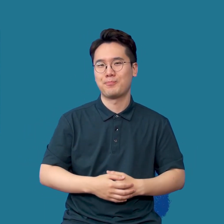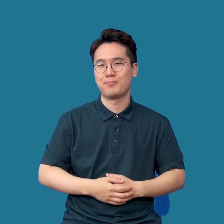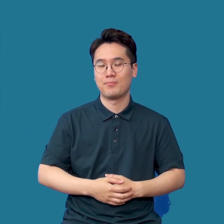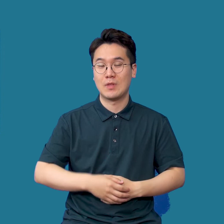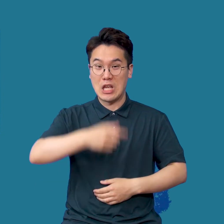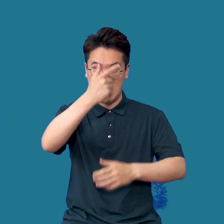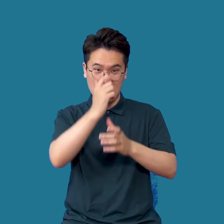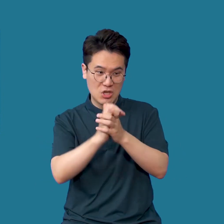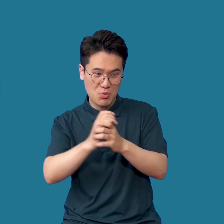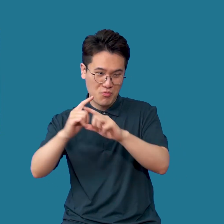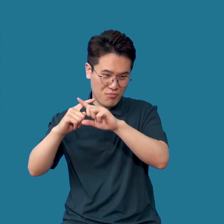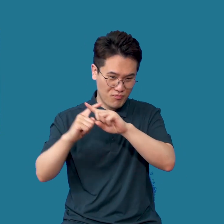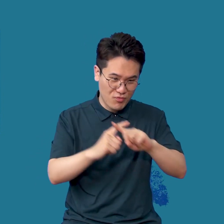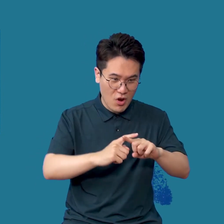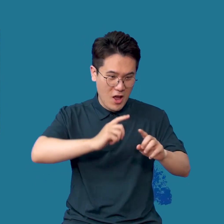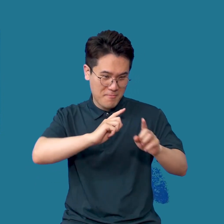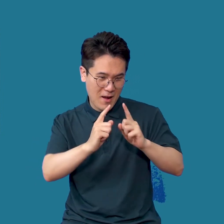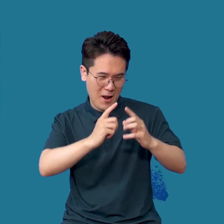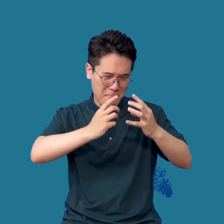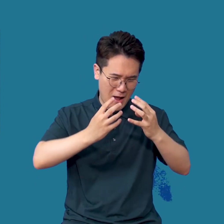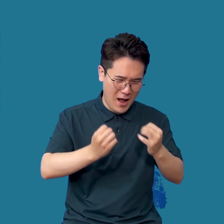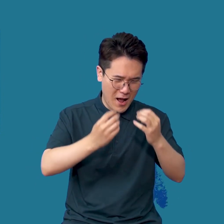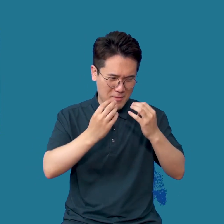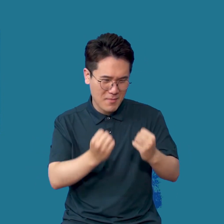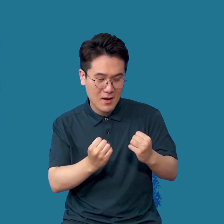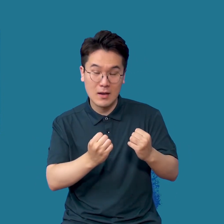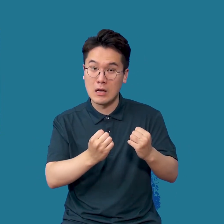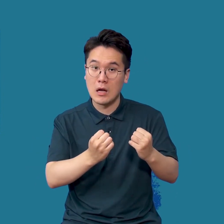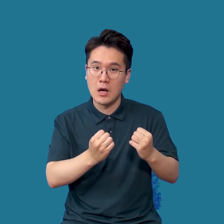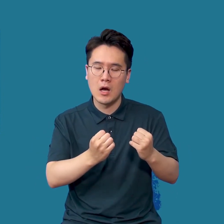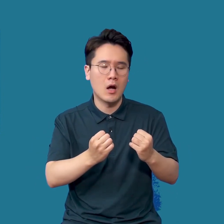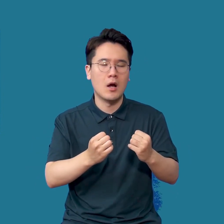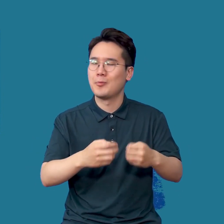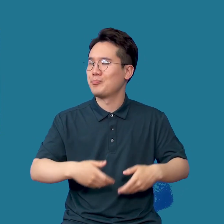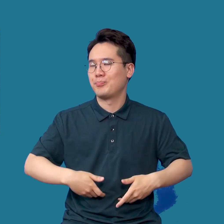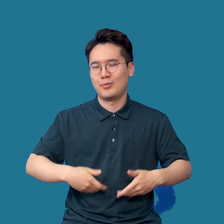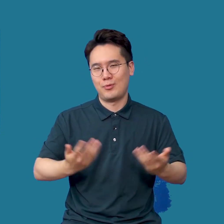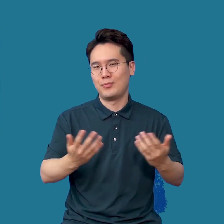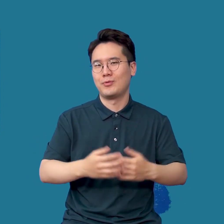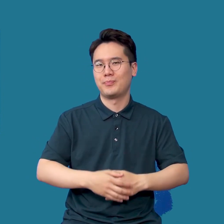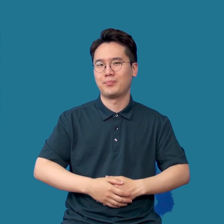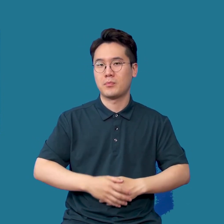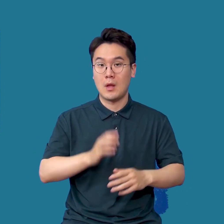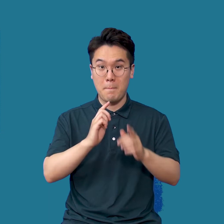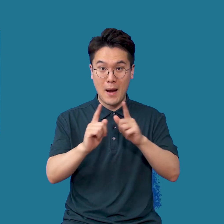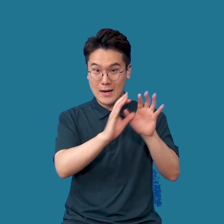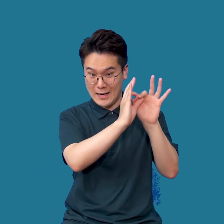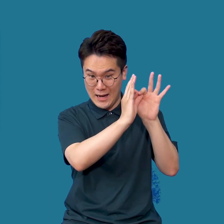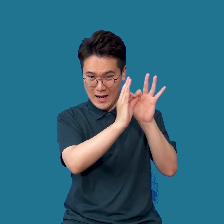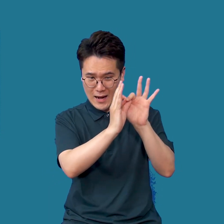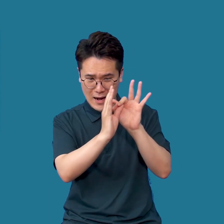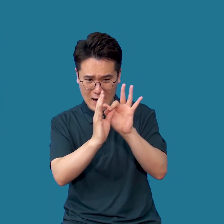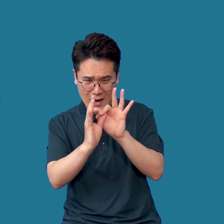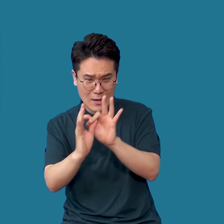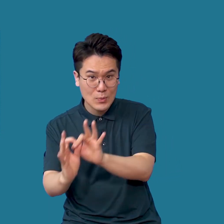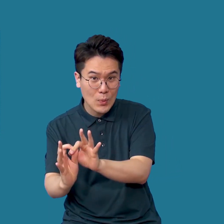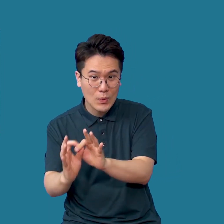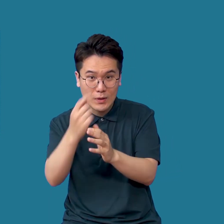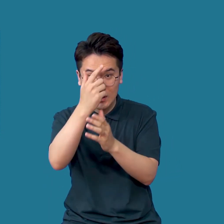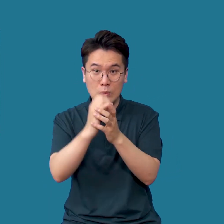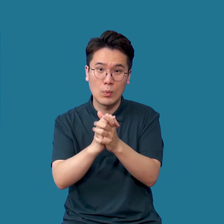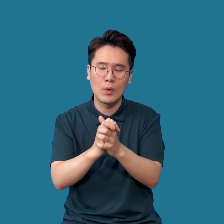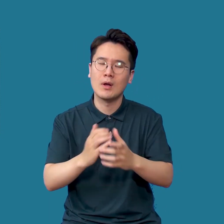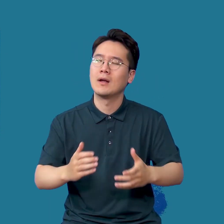것처럼 생각하는데 그런 게 아닙니다. 말이 끊어지지 않고 계속 이어져야 좋은 기도인 줄 아는데 그런 것이